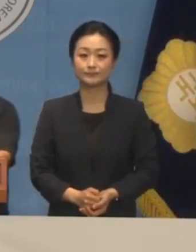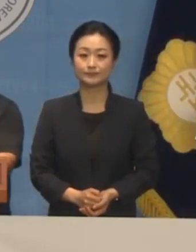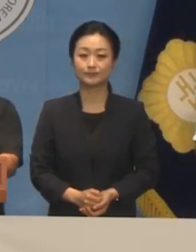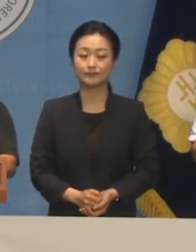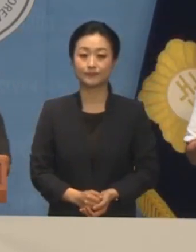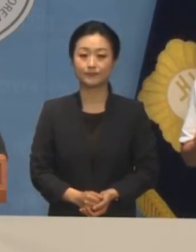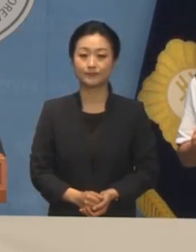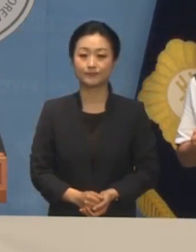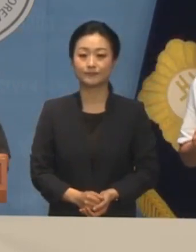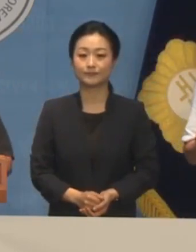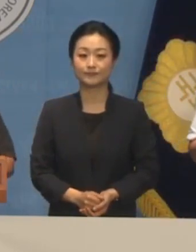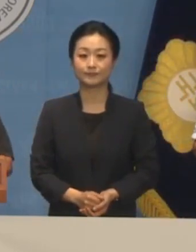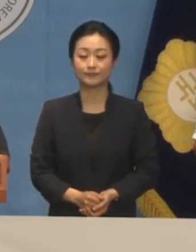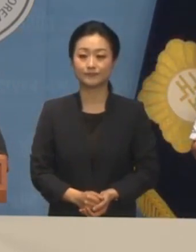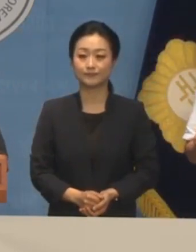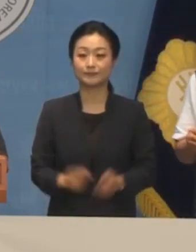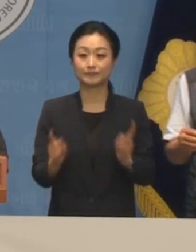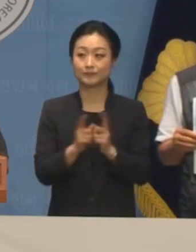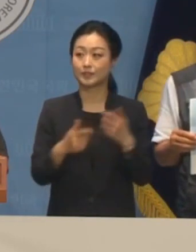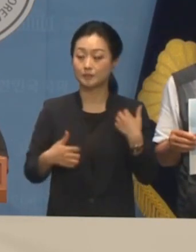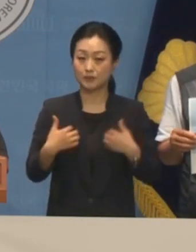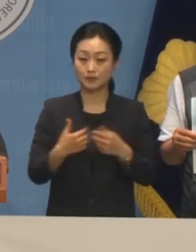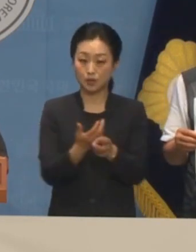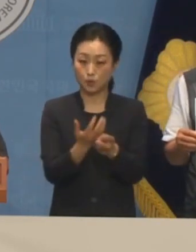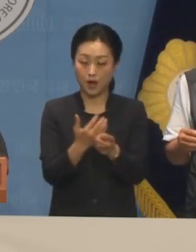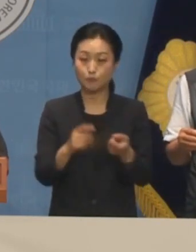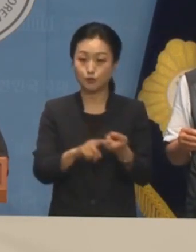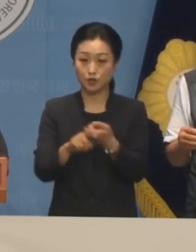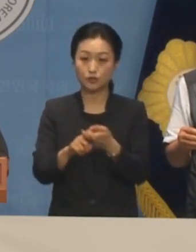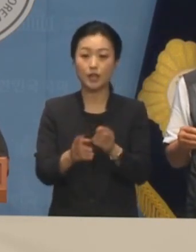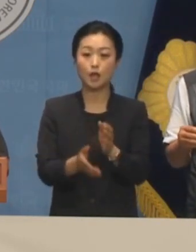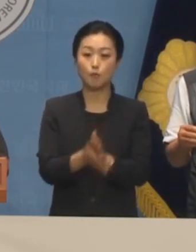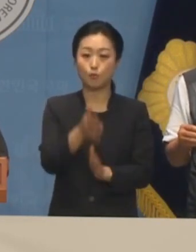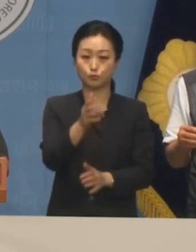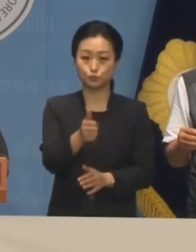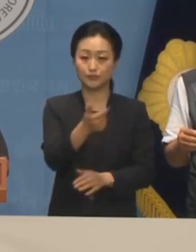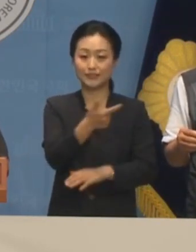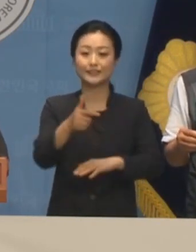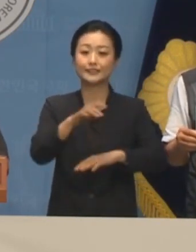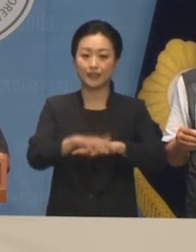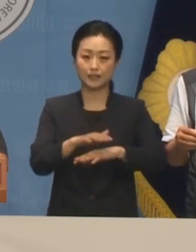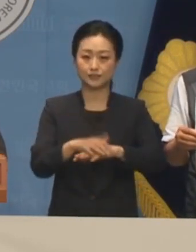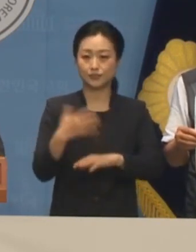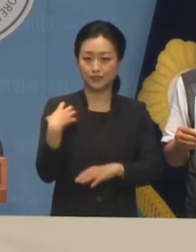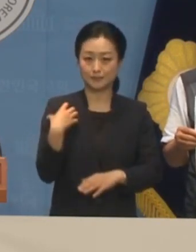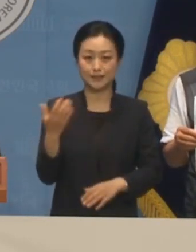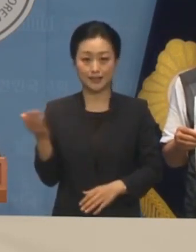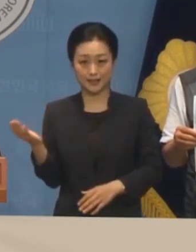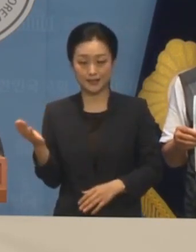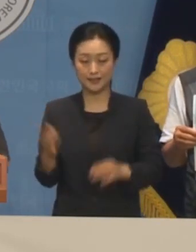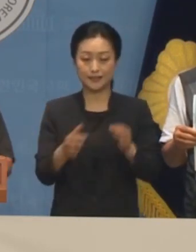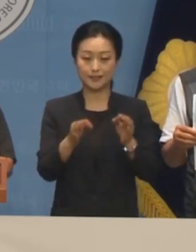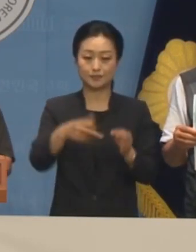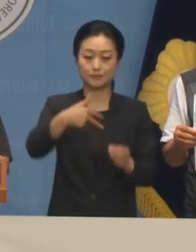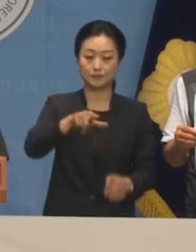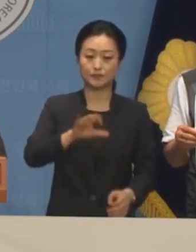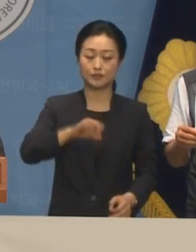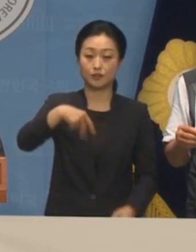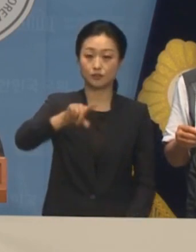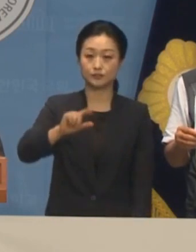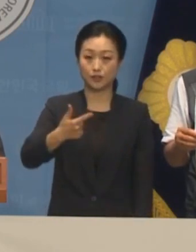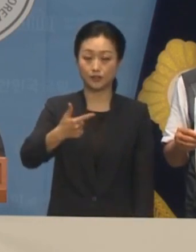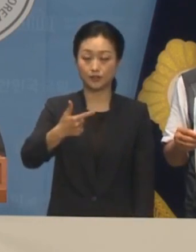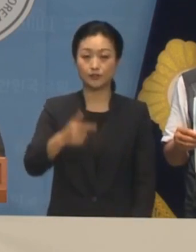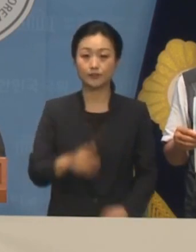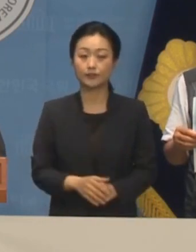김 예 반갑습니다 하물 년대 본부 어 대전지역 본부 본부장 김경선 있니다 어